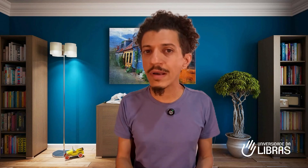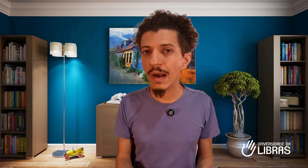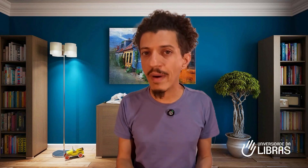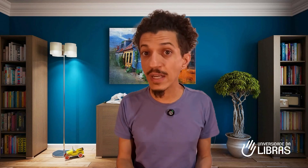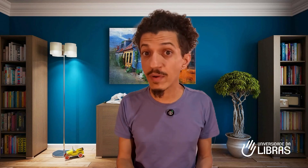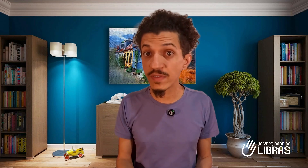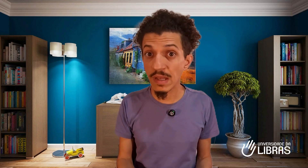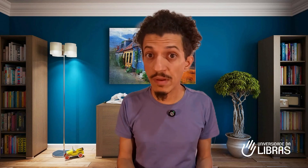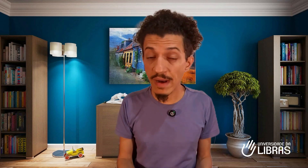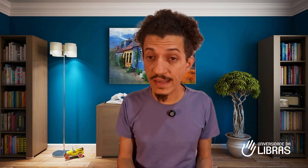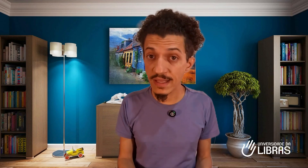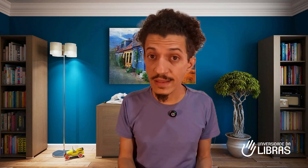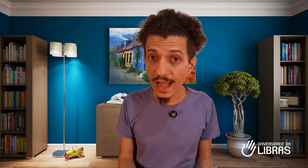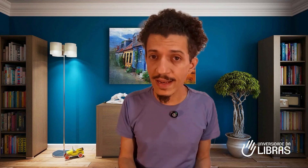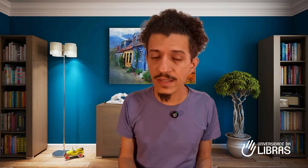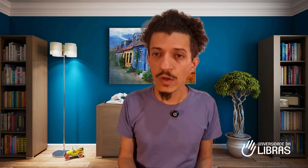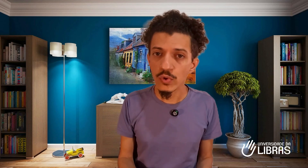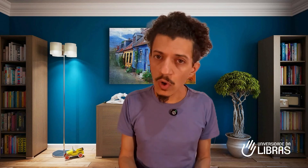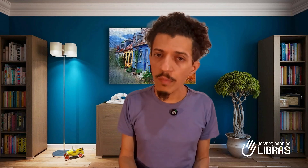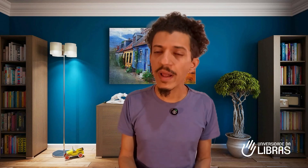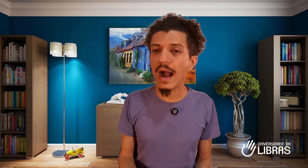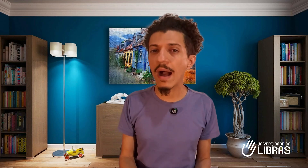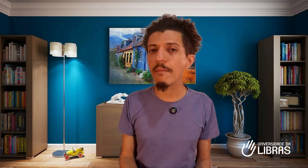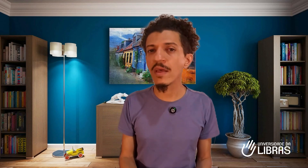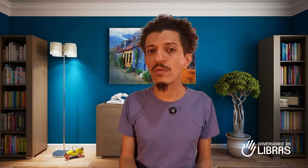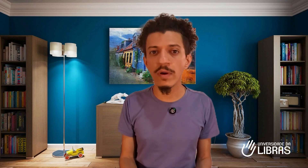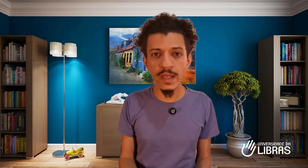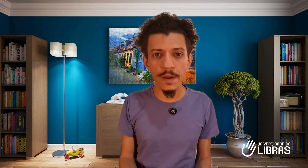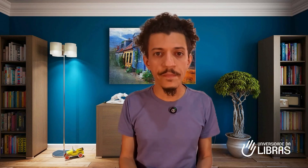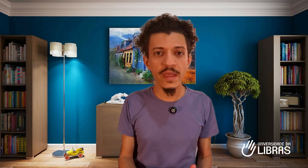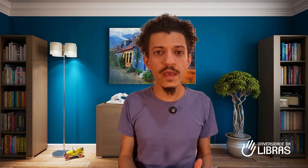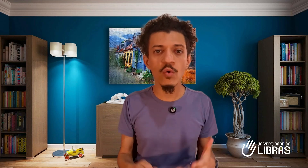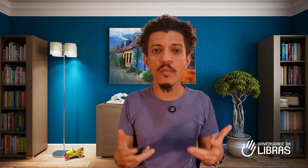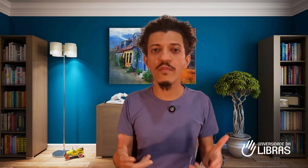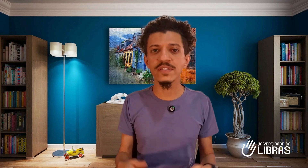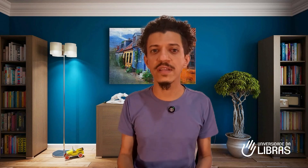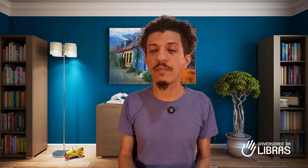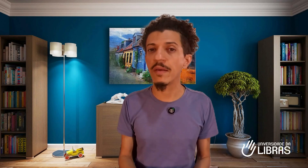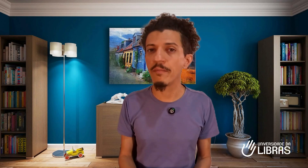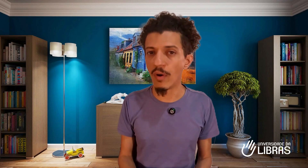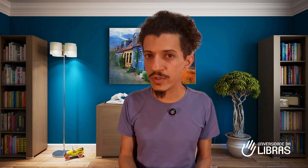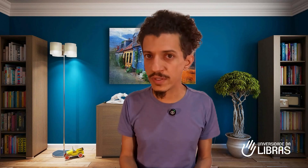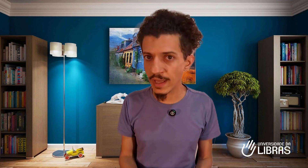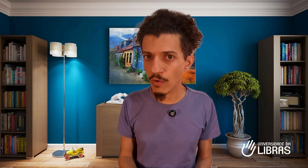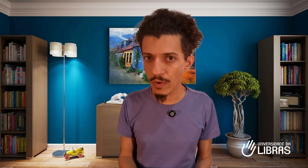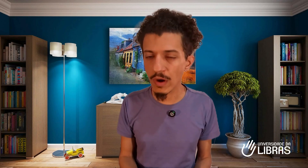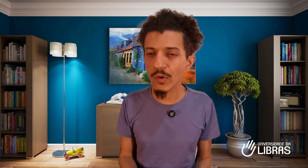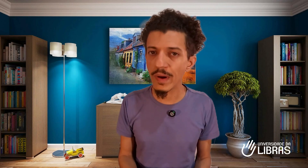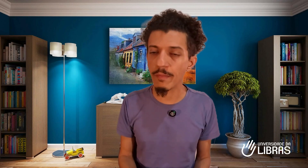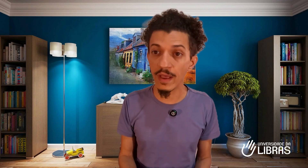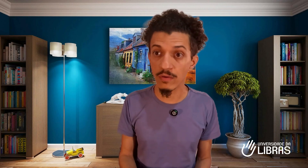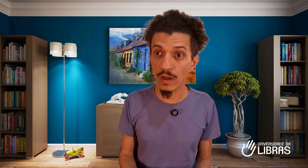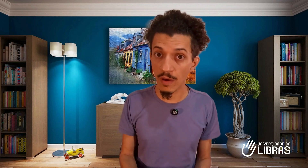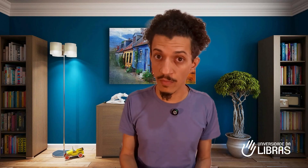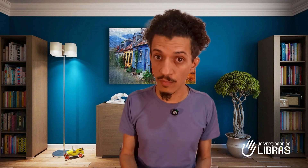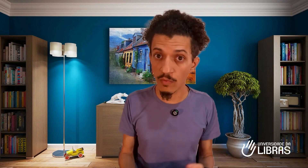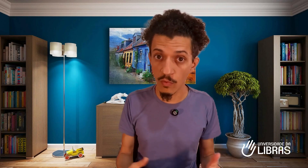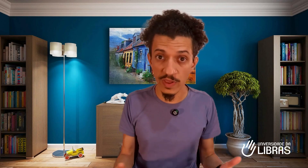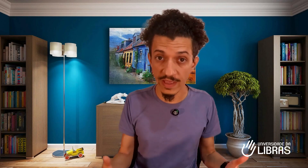abaixo para você saber mais detalhes sobre a mentoria e como você também pode ter o meu acompanhamento e